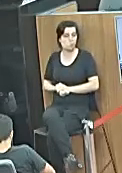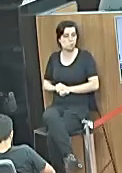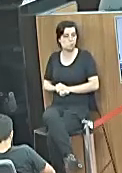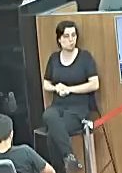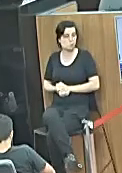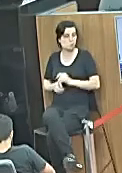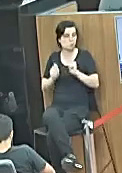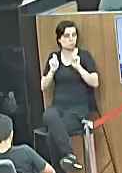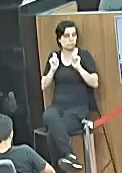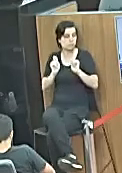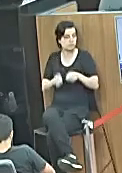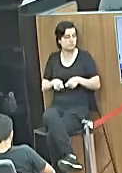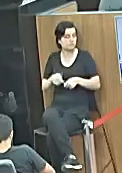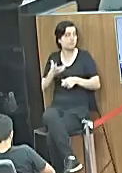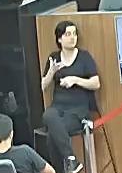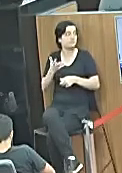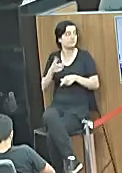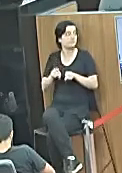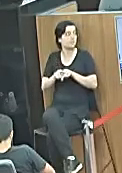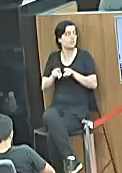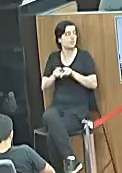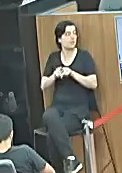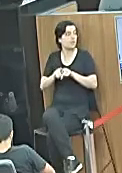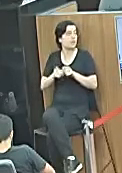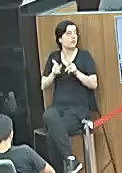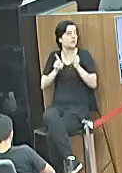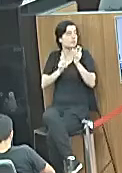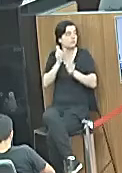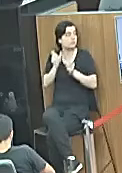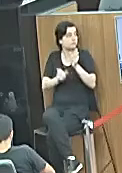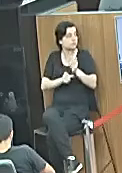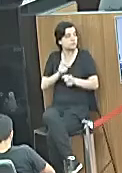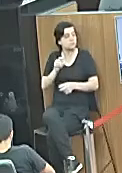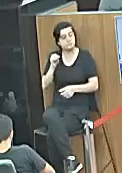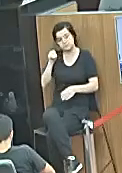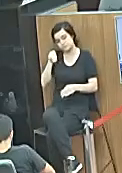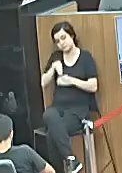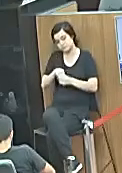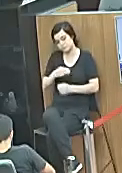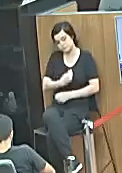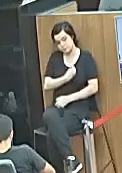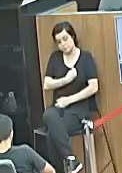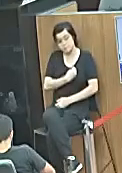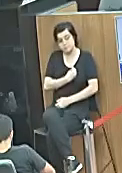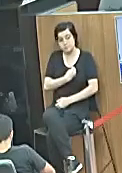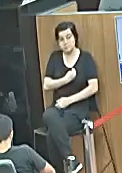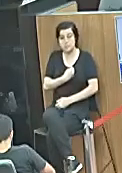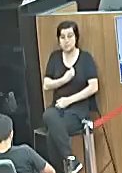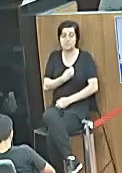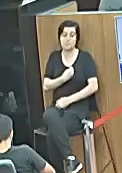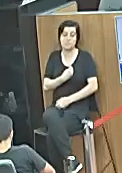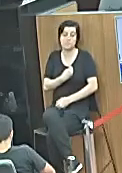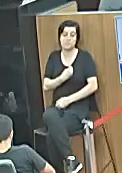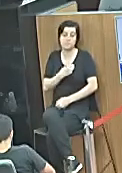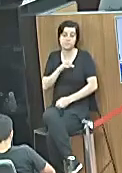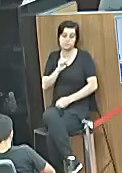capacitar agricultores para implantação de sistemas participativos de garantia